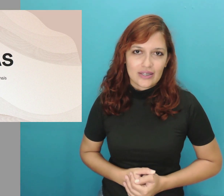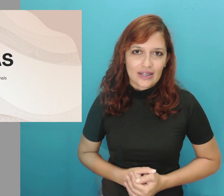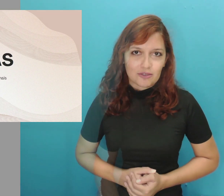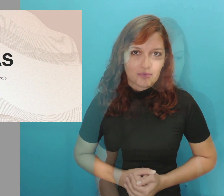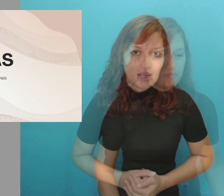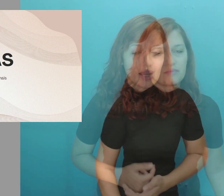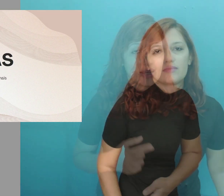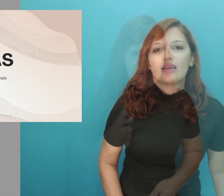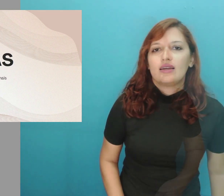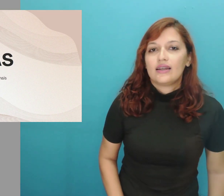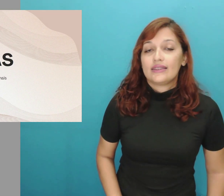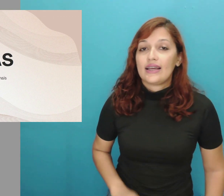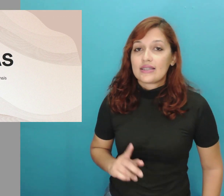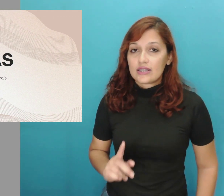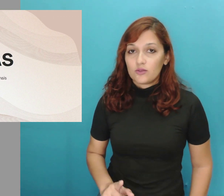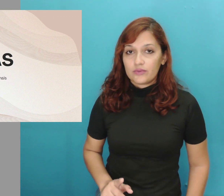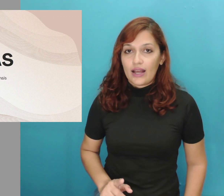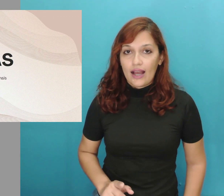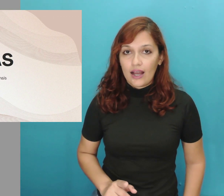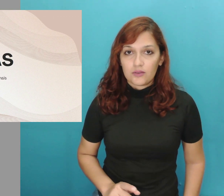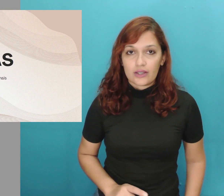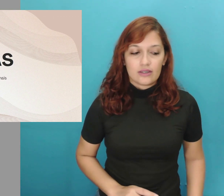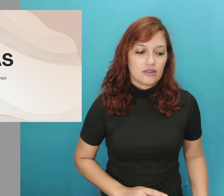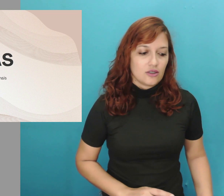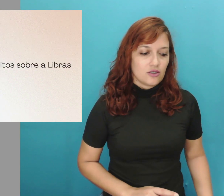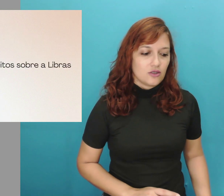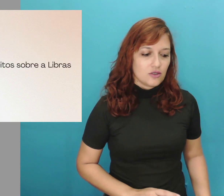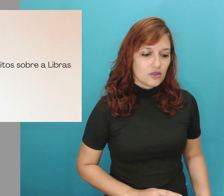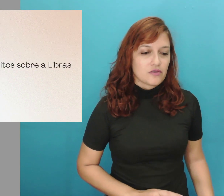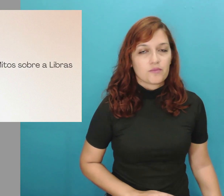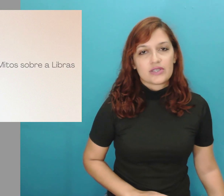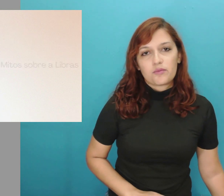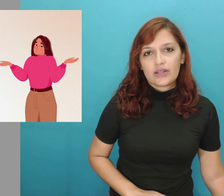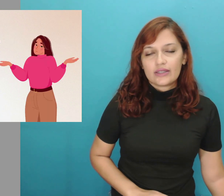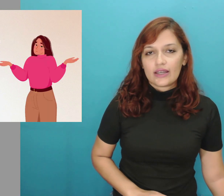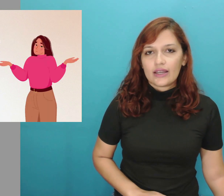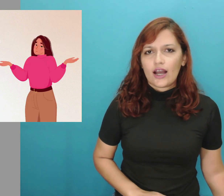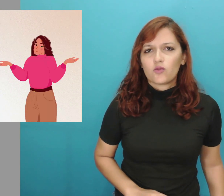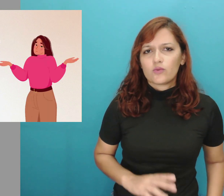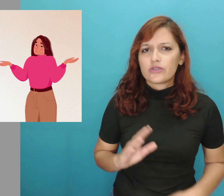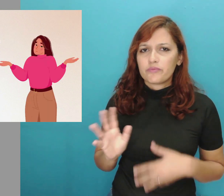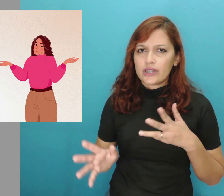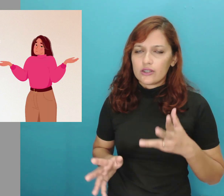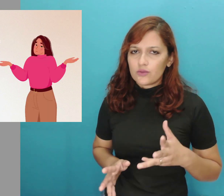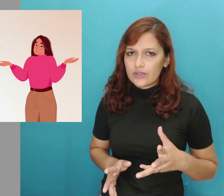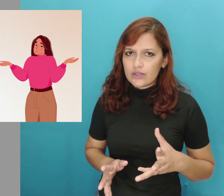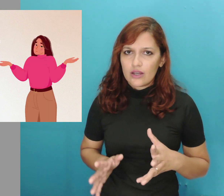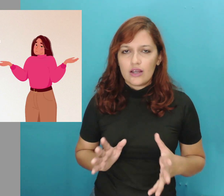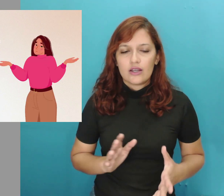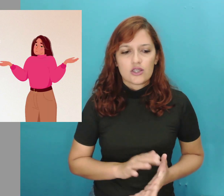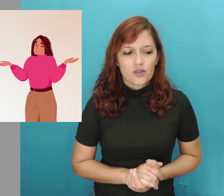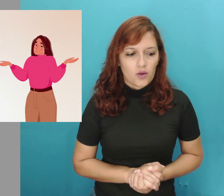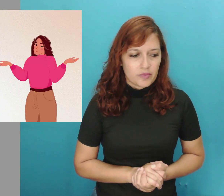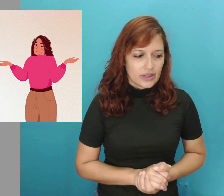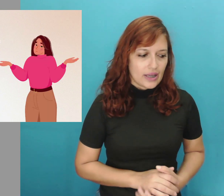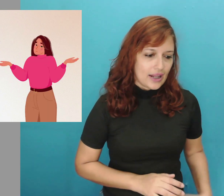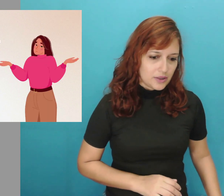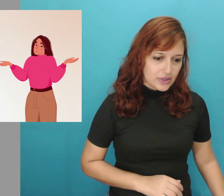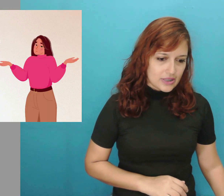aprendendo. Nessa segunda aula, nós vamos aprender alguns mitos sobre a língua de